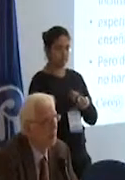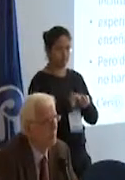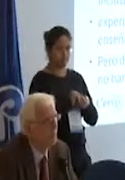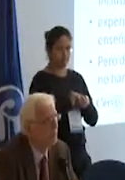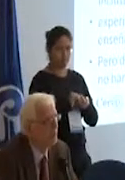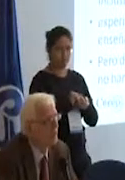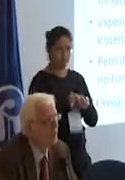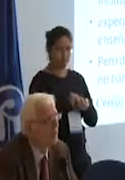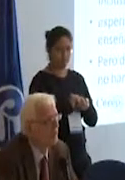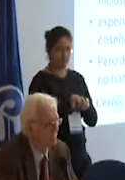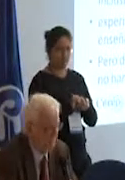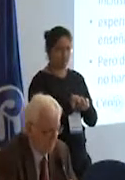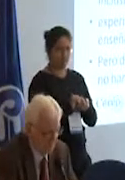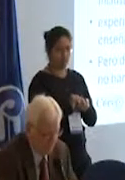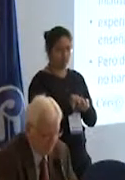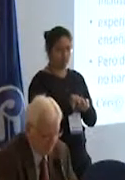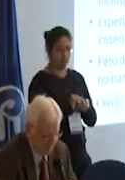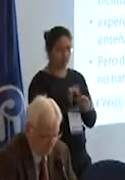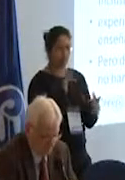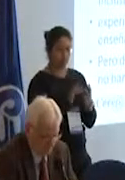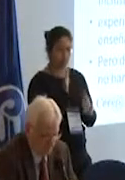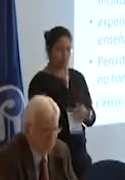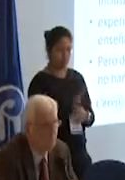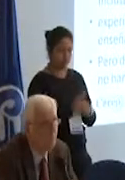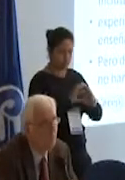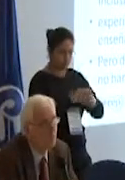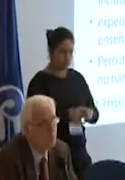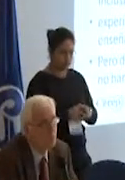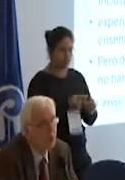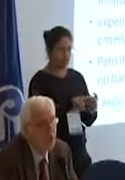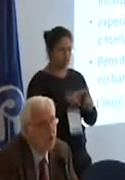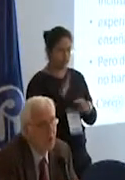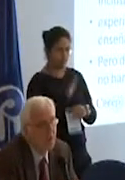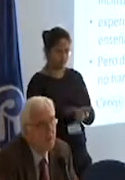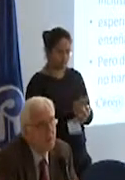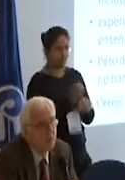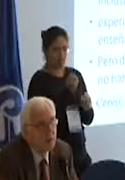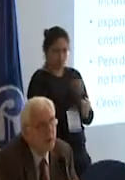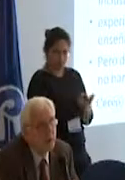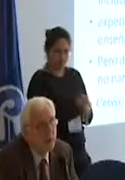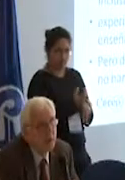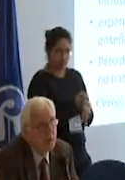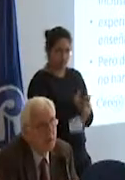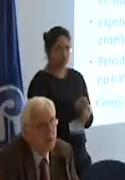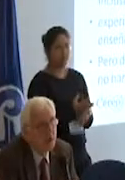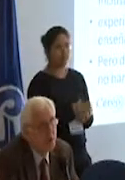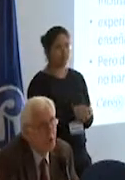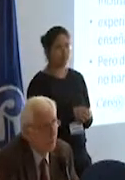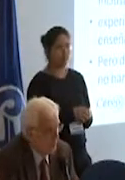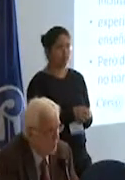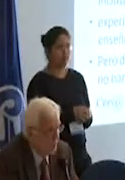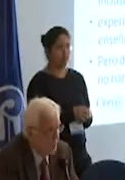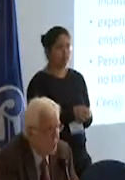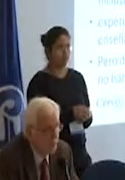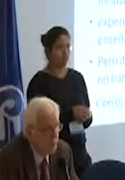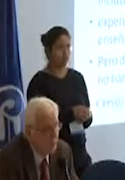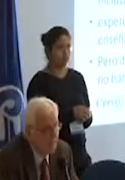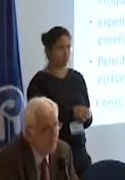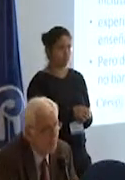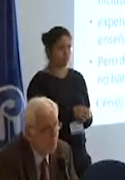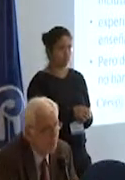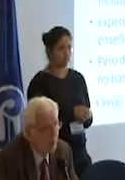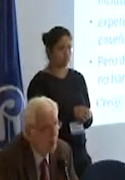las prácticas establecidas en las clases por parte de los docentes. Detrás de esto,